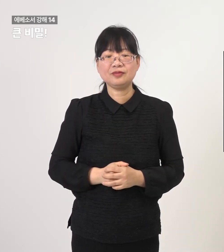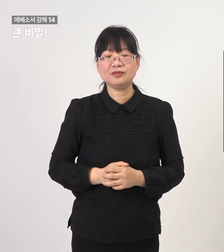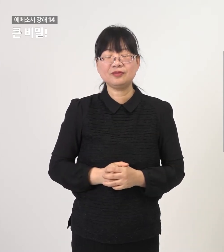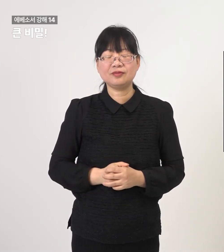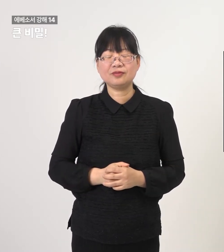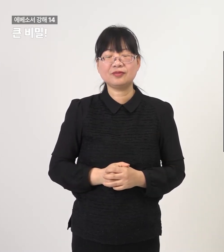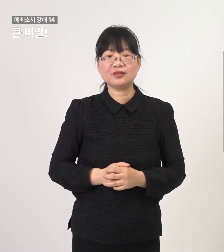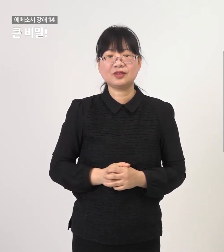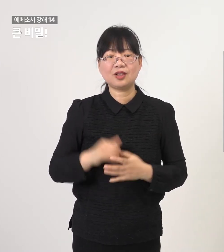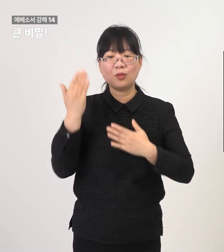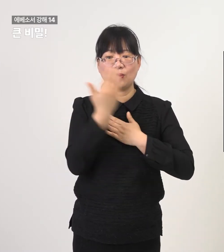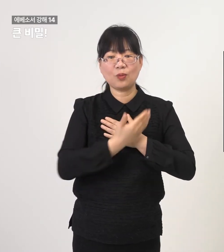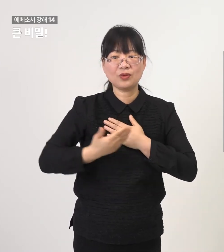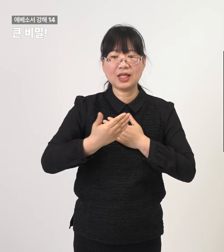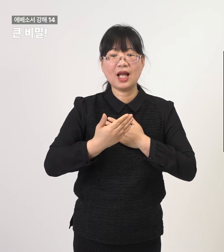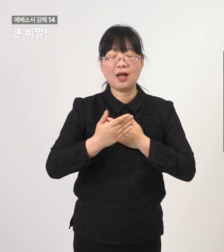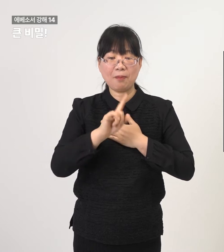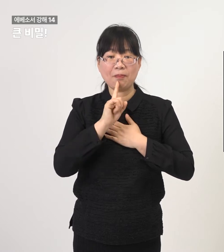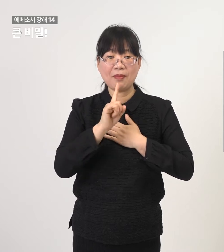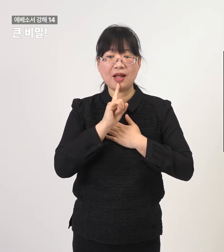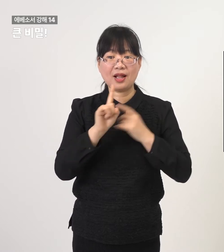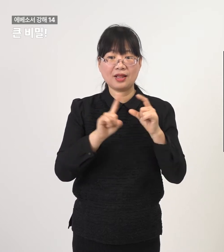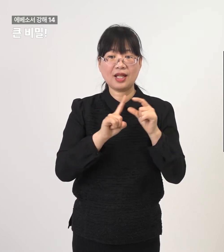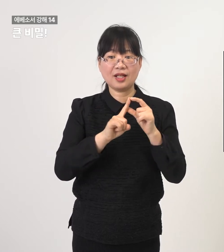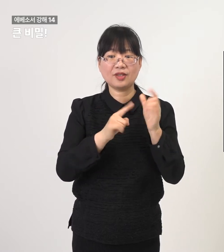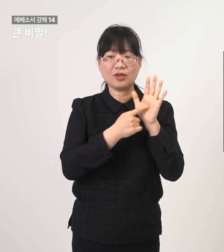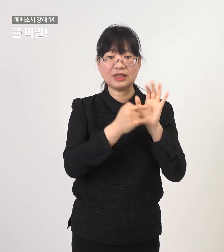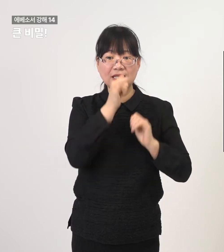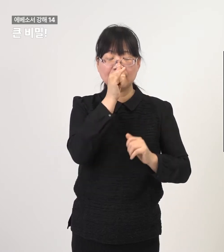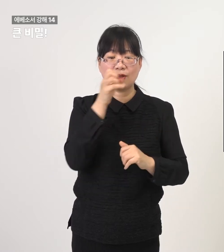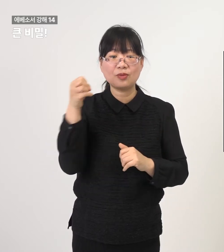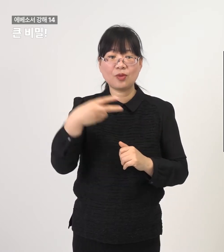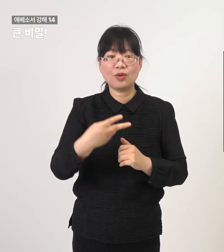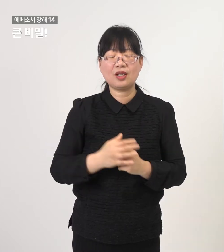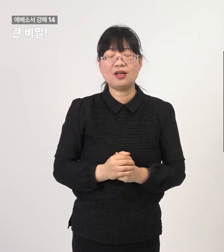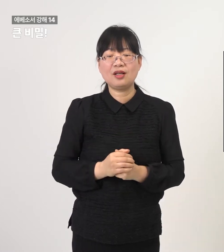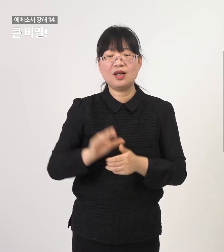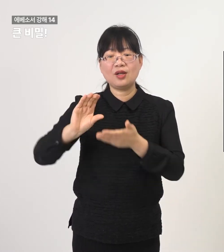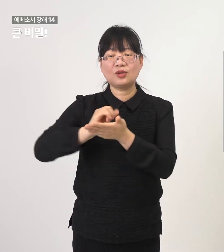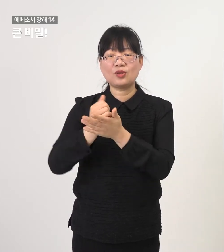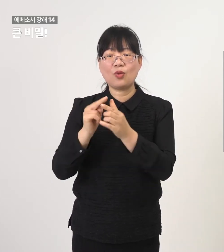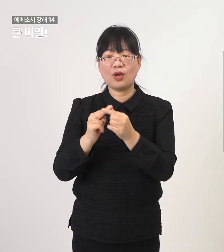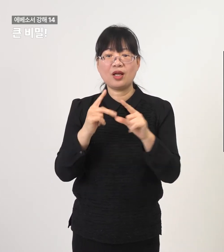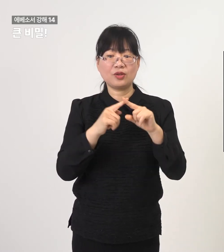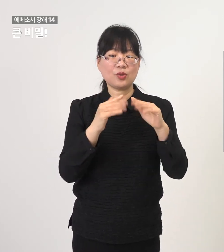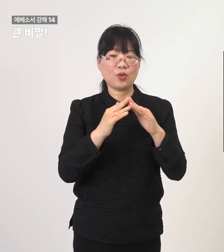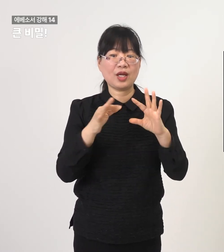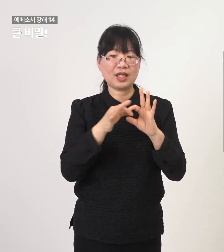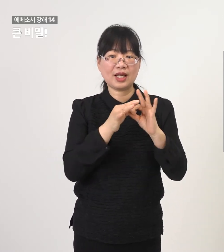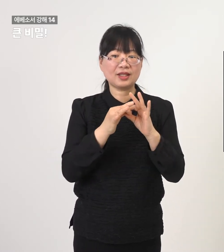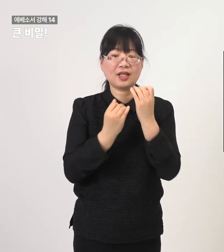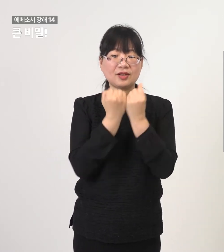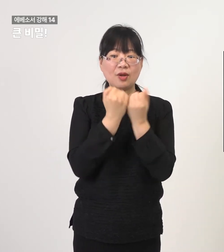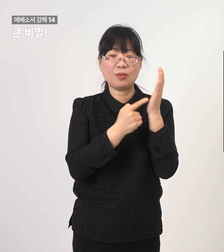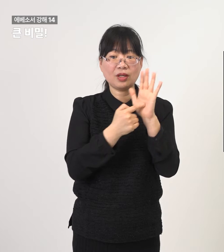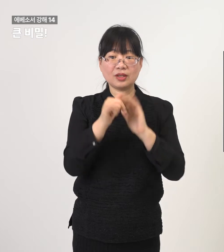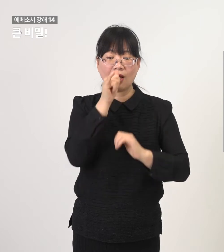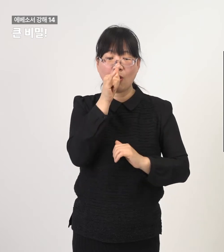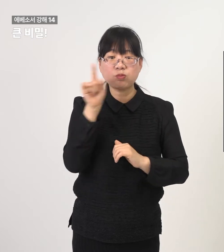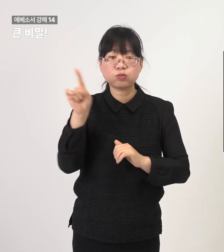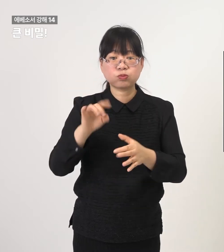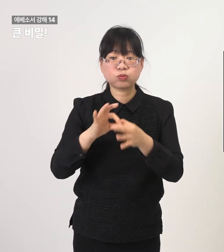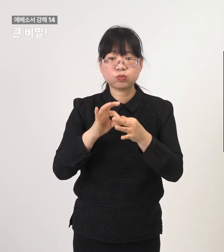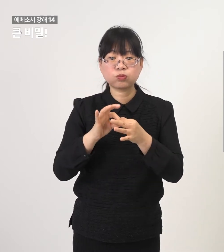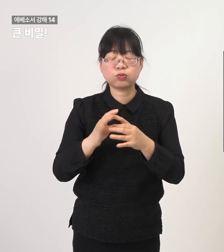있습니다. 그래서 몸이라는 말이 등장을 해요. 몸. 그리고 그리스도와 교회의 관계를 설명해요. 무슨 관계를